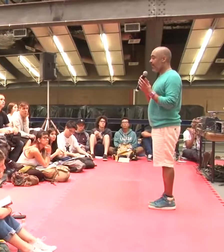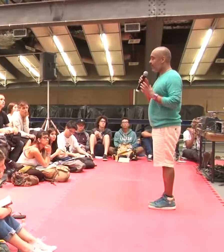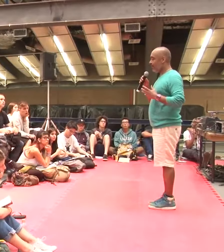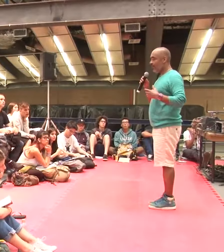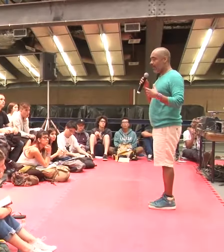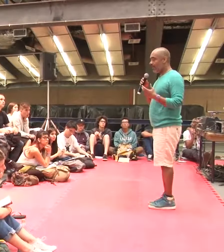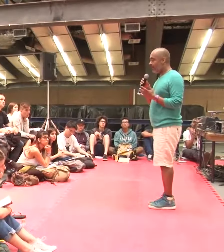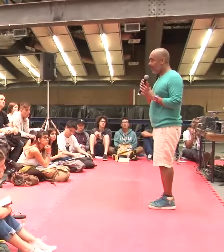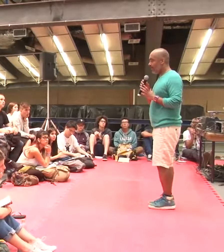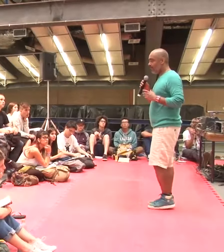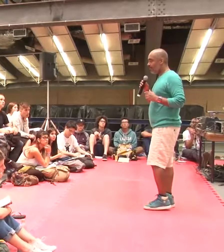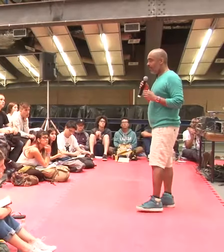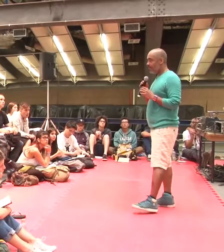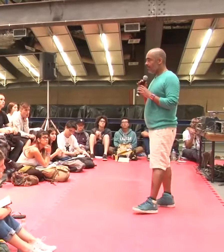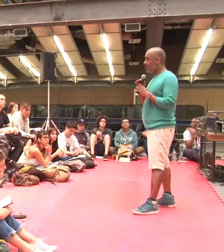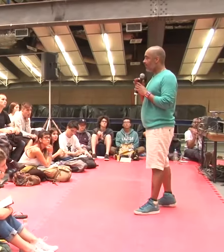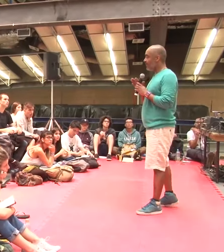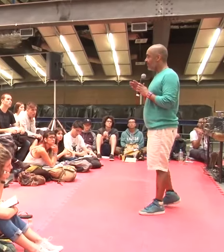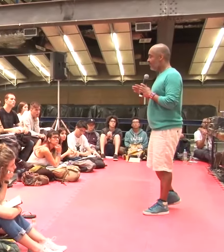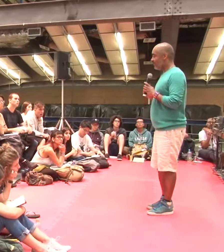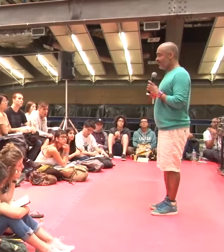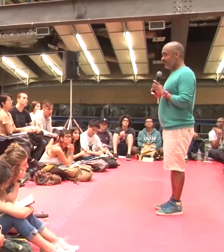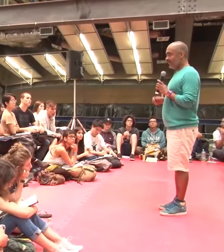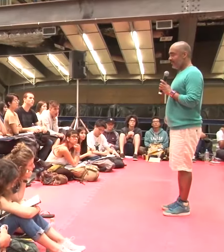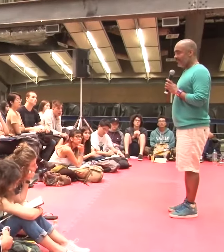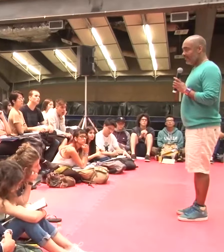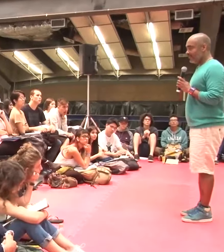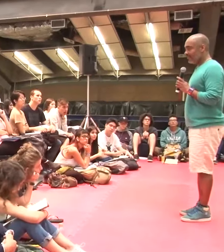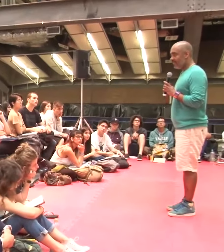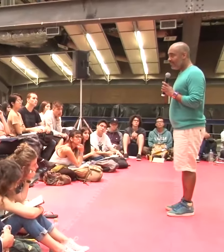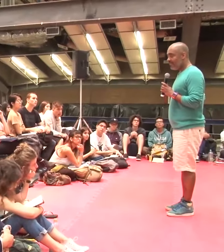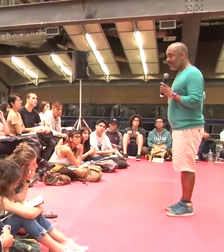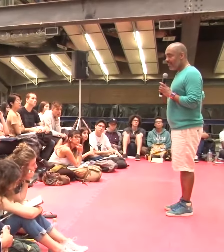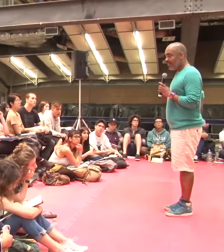blá blá blá blá blá blá blá blá blá blá blá blá blá blá.